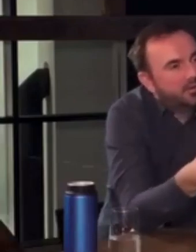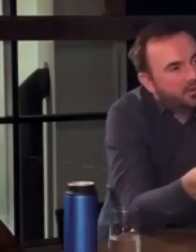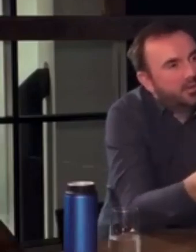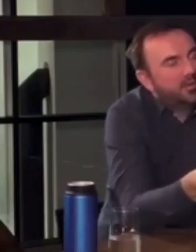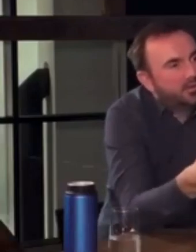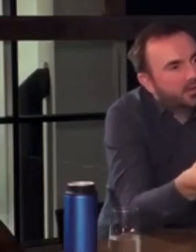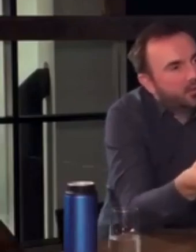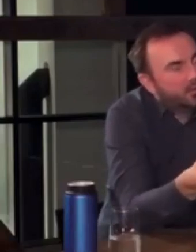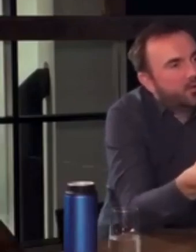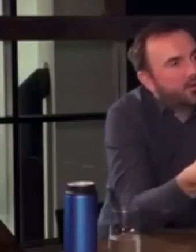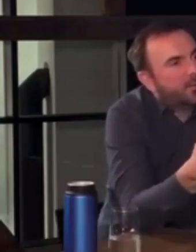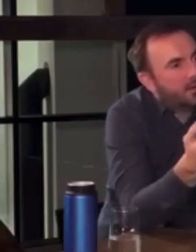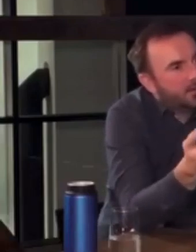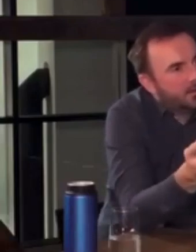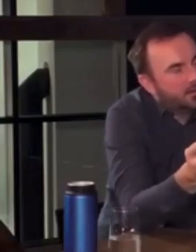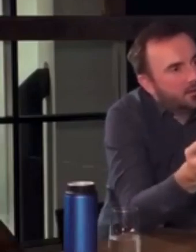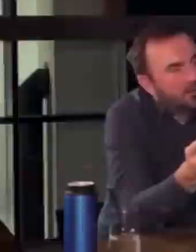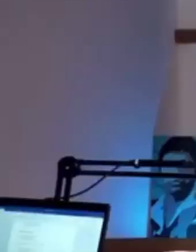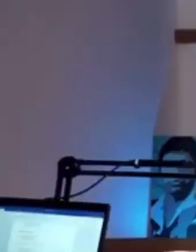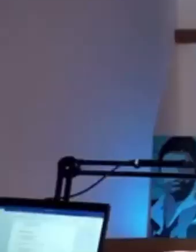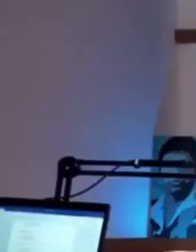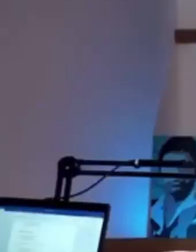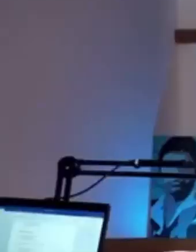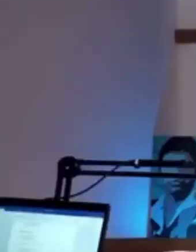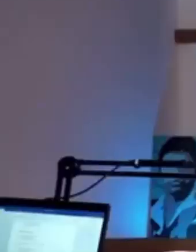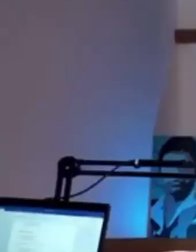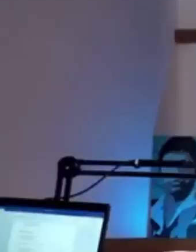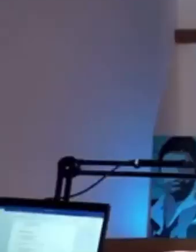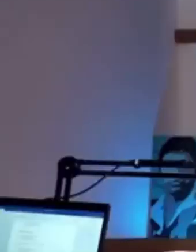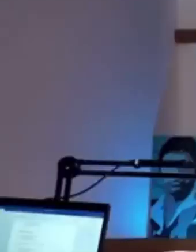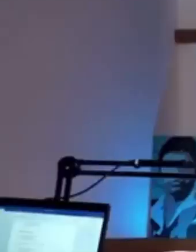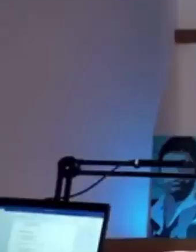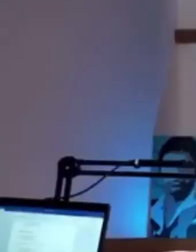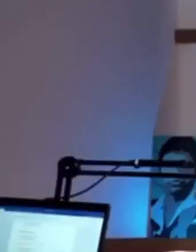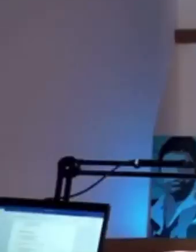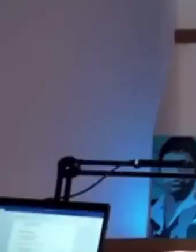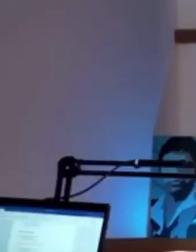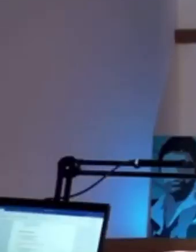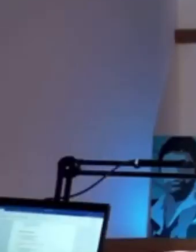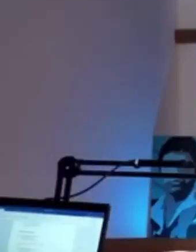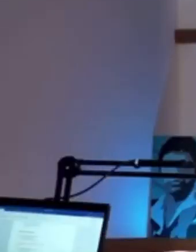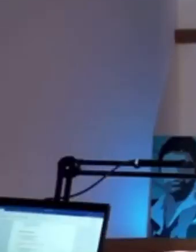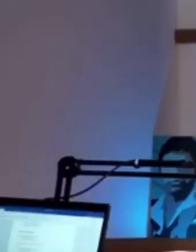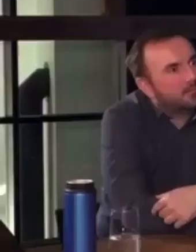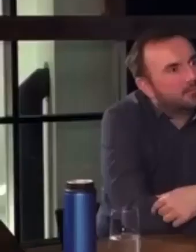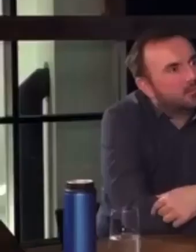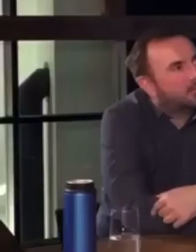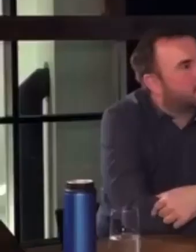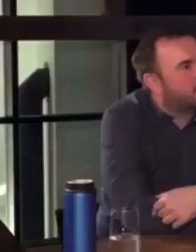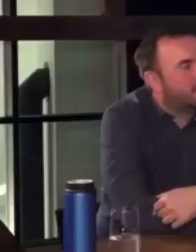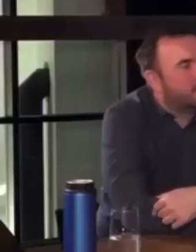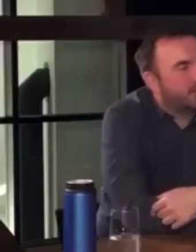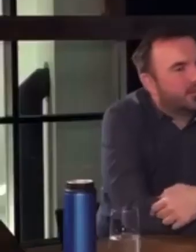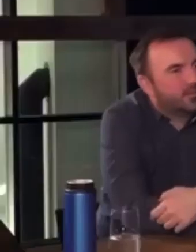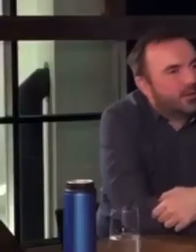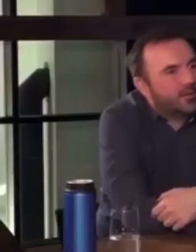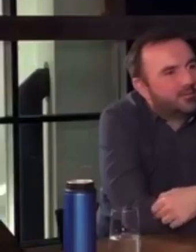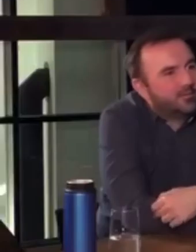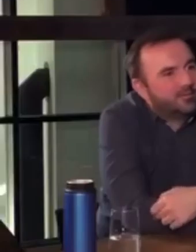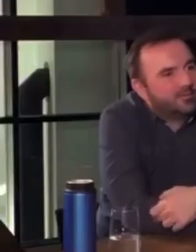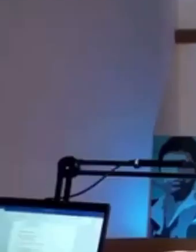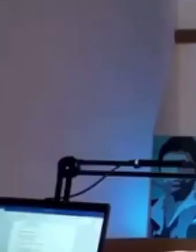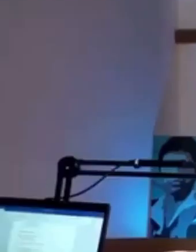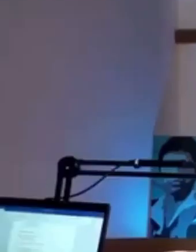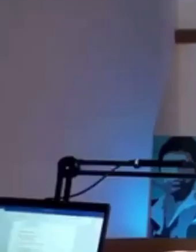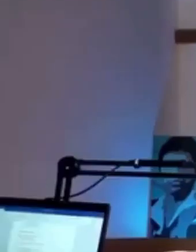riešiť veci systematicky a odhora. Ty máš cieľ aký? No, urobiť čo najviac